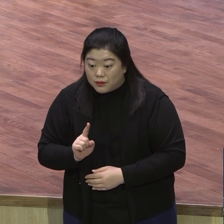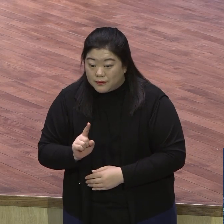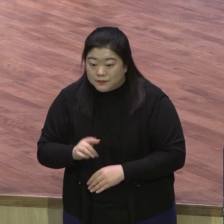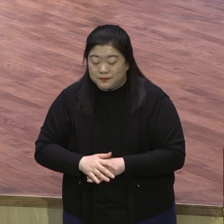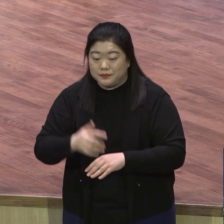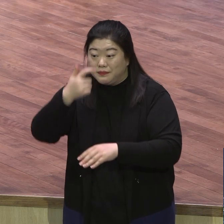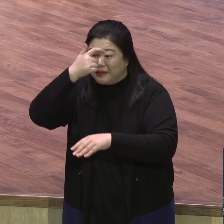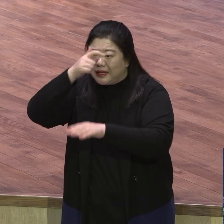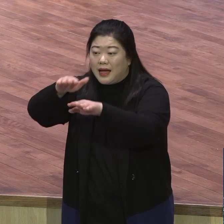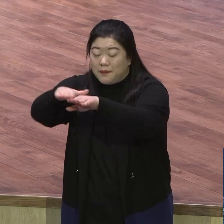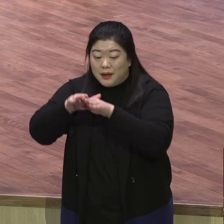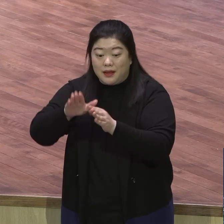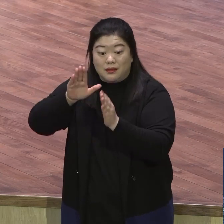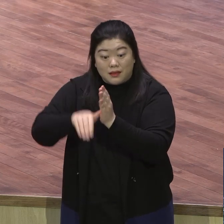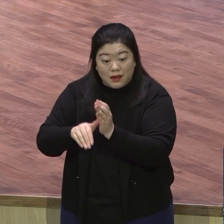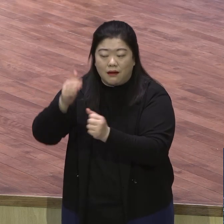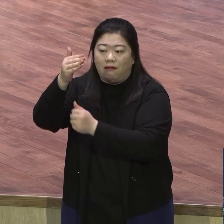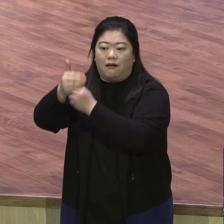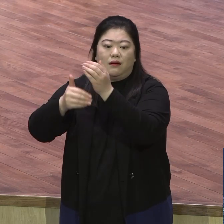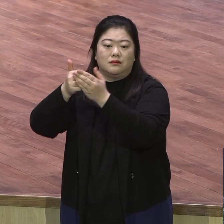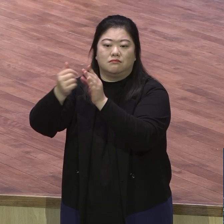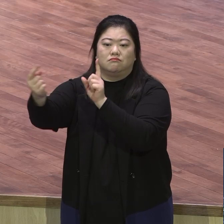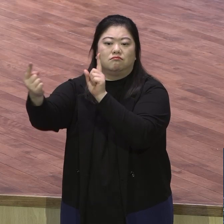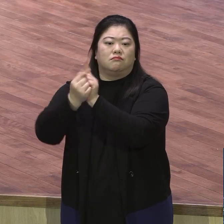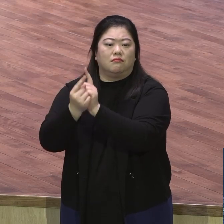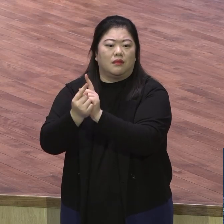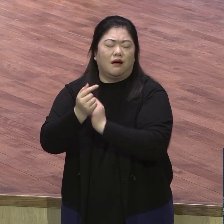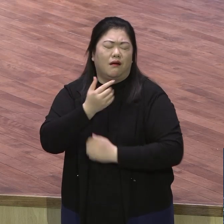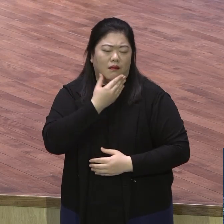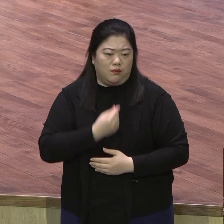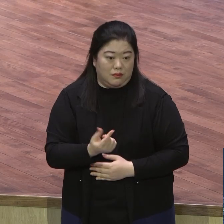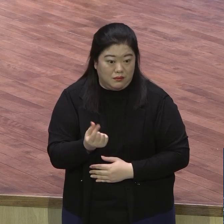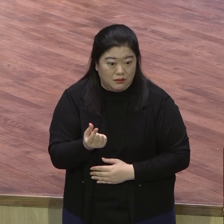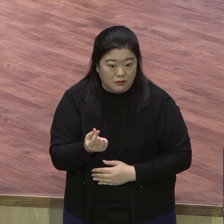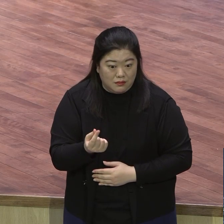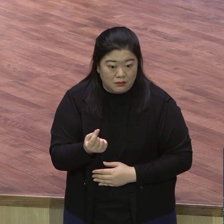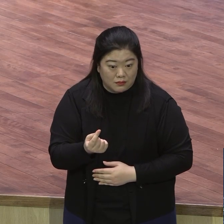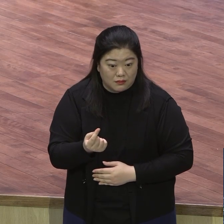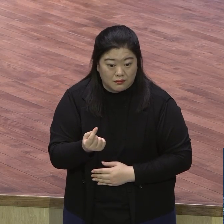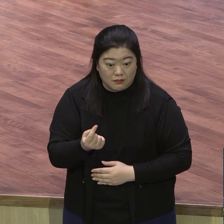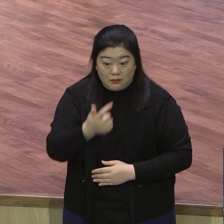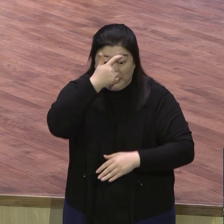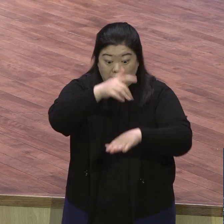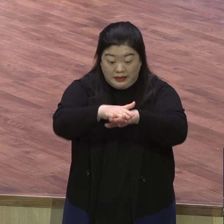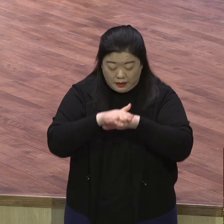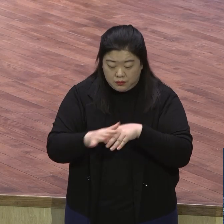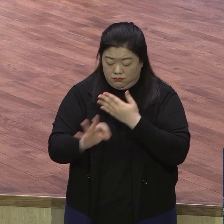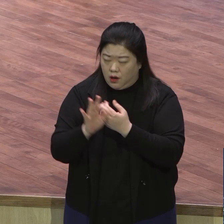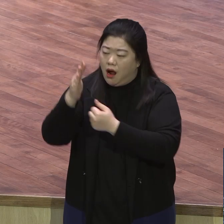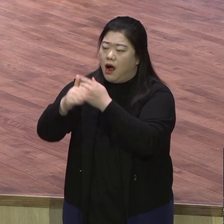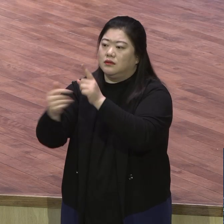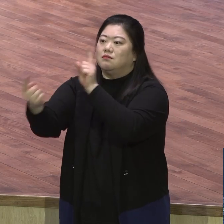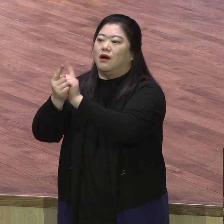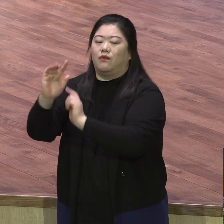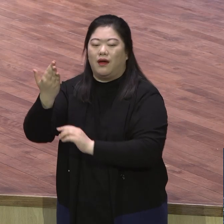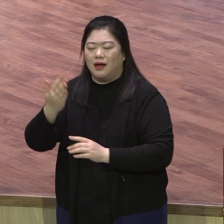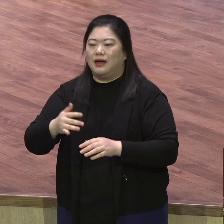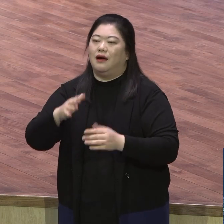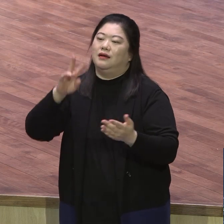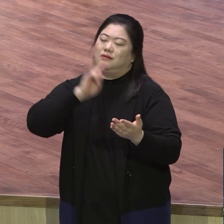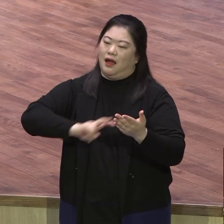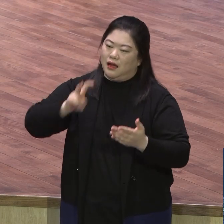하나님을 만나는 행복을 누려야 됩니다. 예배를 통해서 예배 전자 순서를 통해서